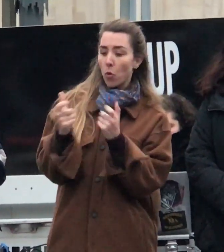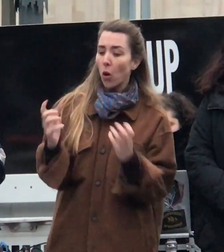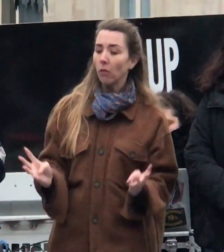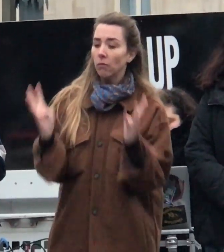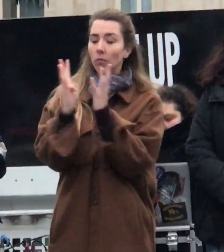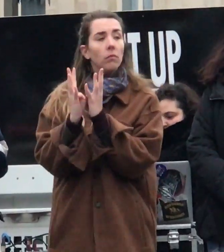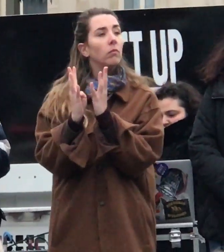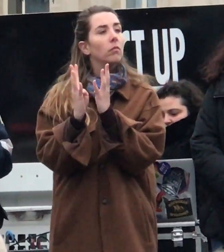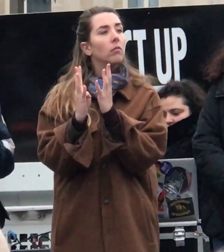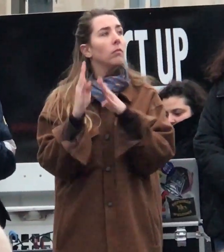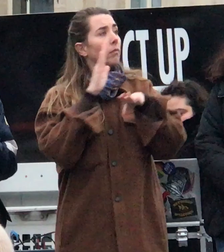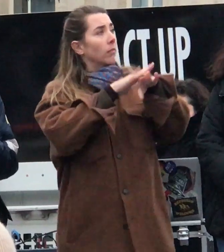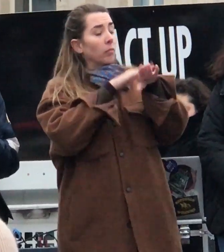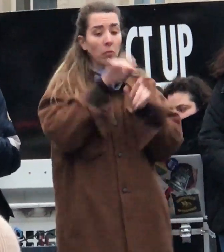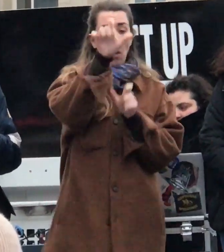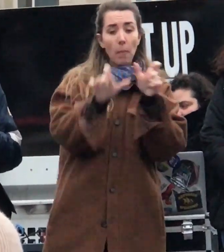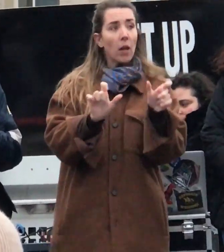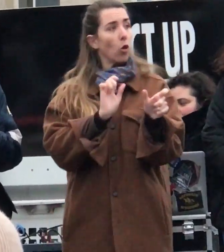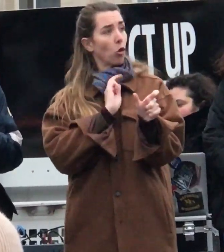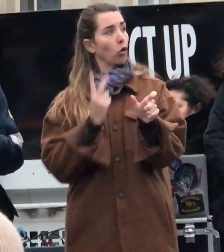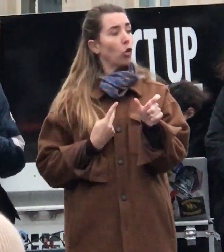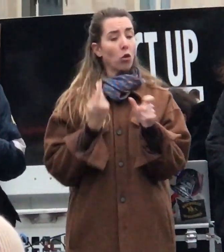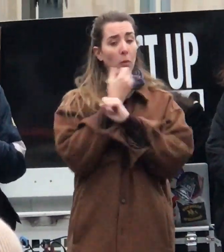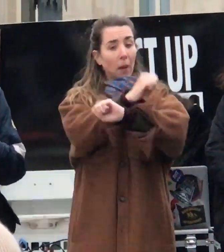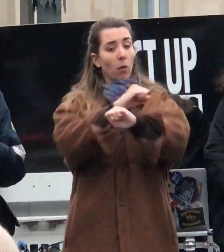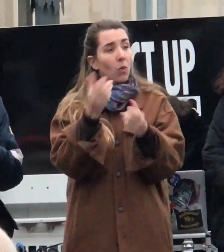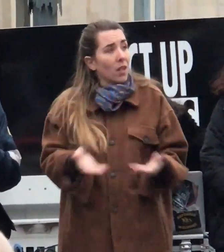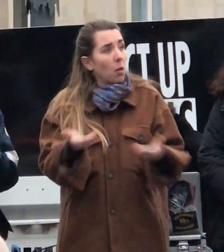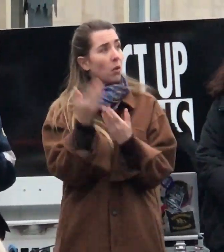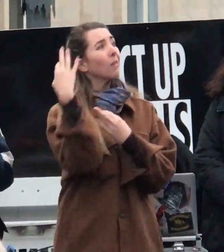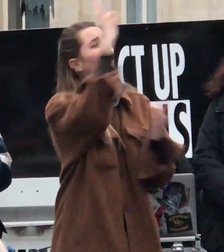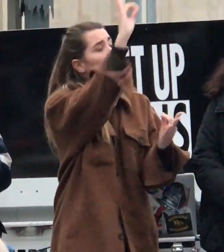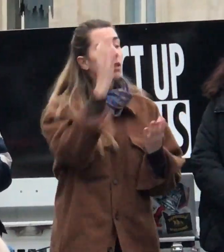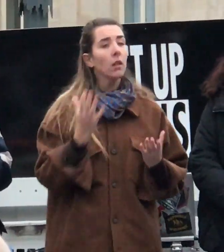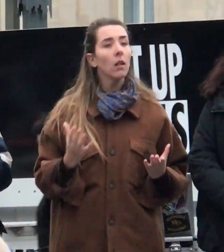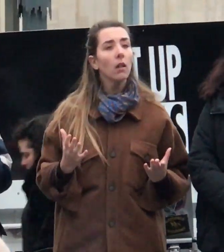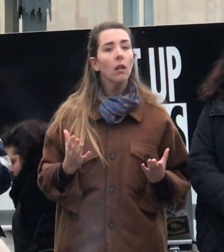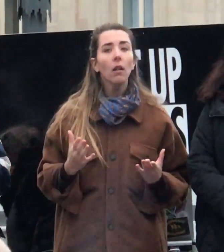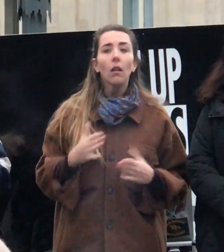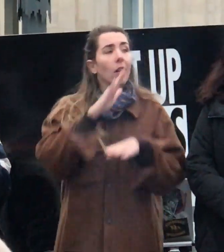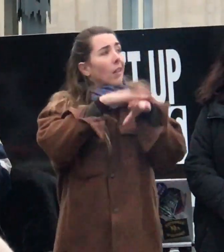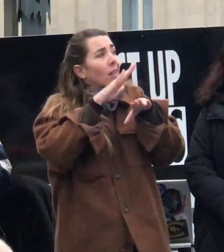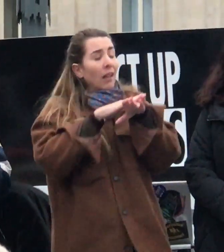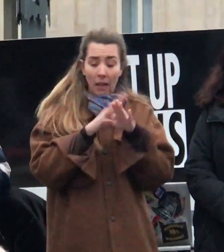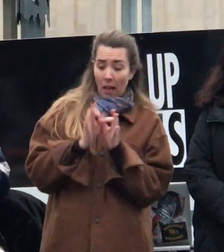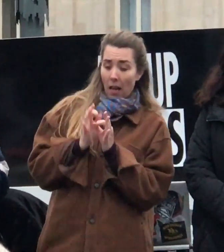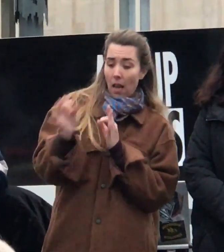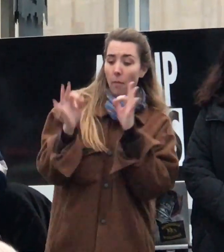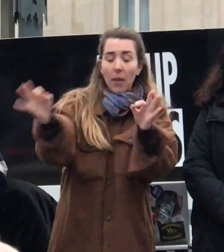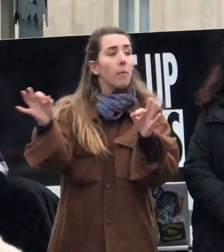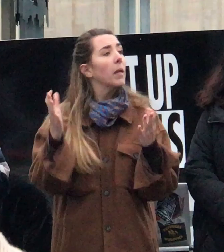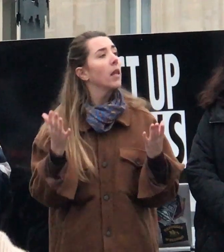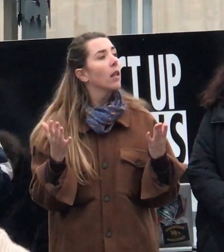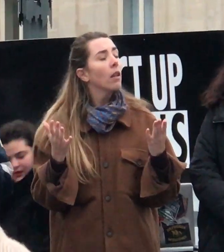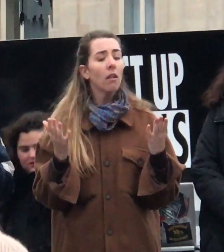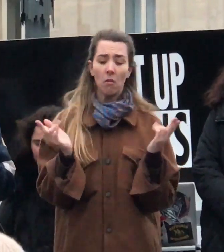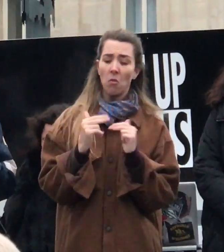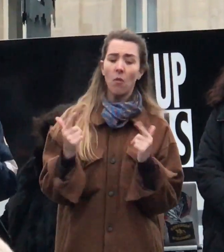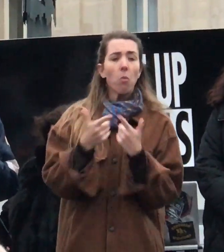alerter sur la situation des personnes trans incarcérées, pour rappeler que l'épidémie, quels que soient les